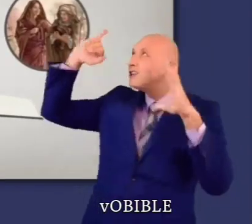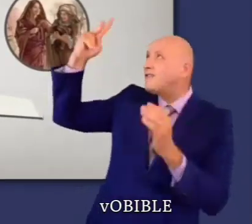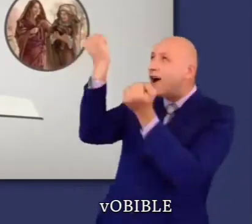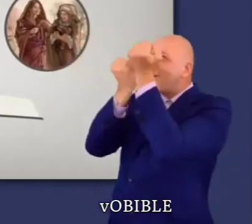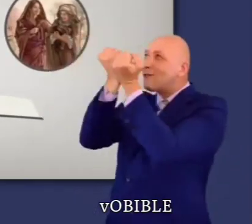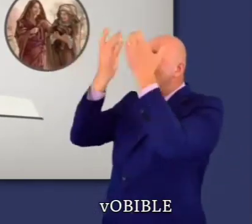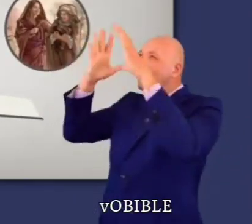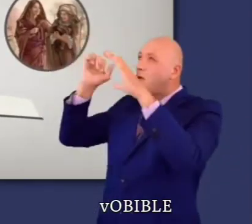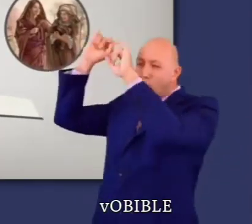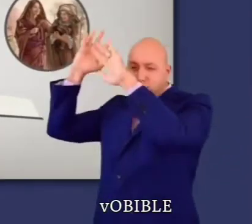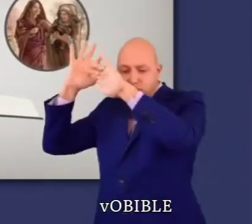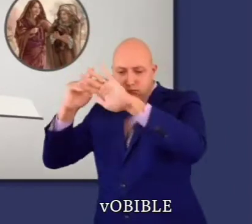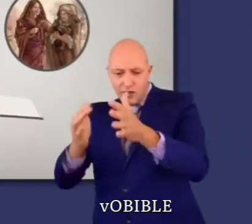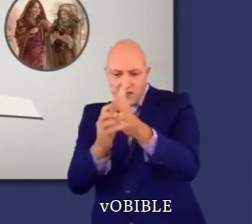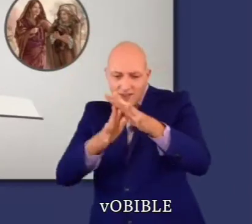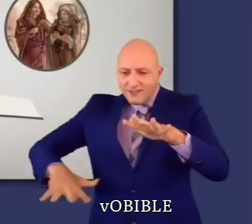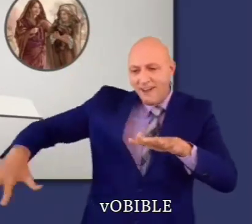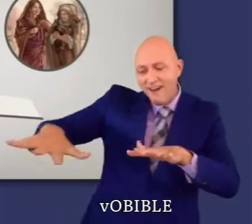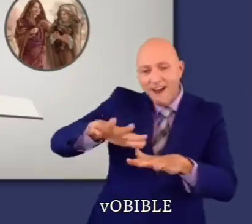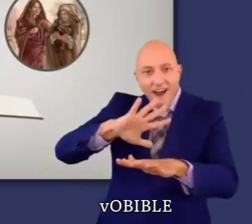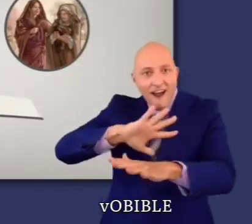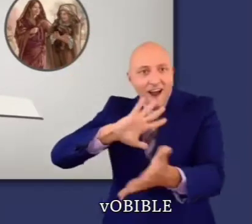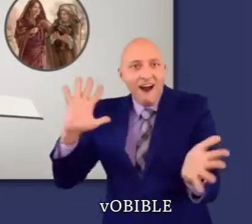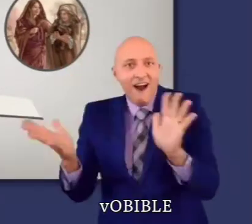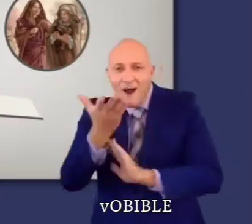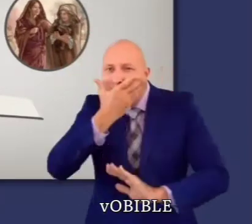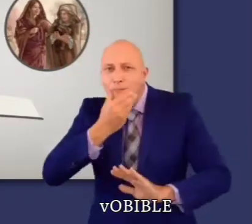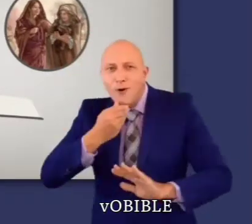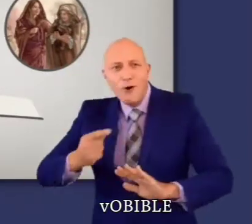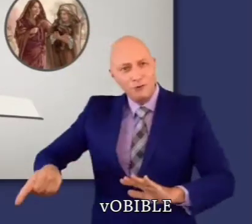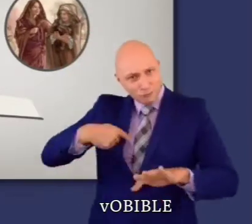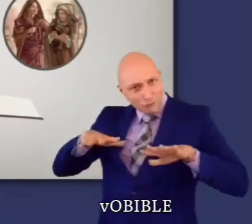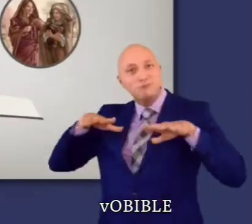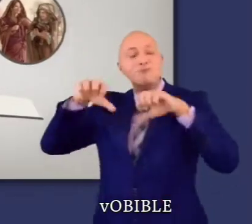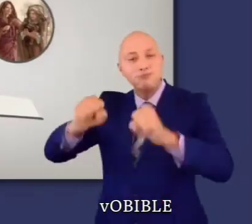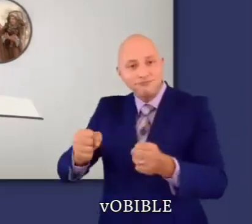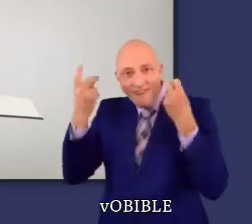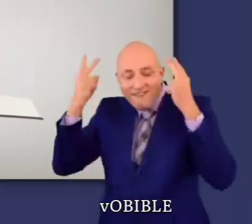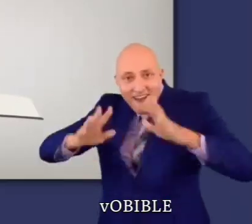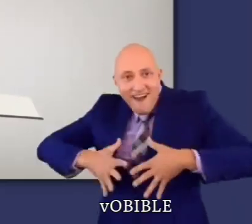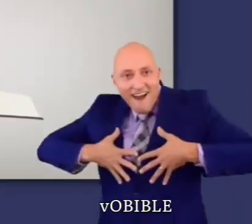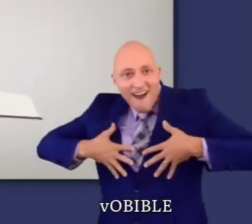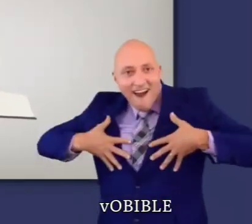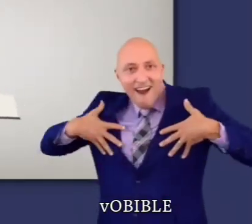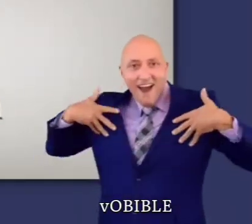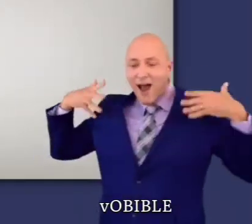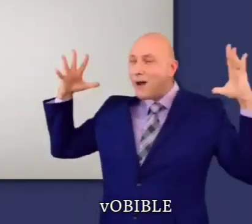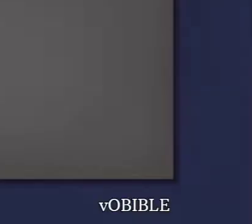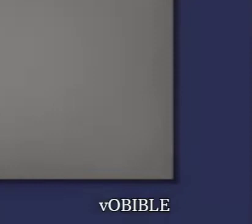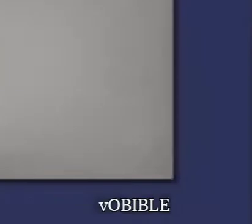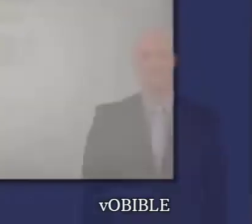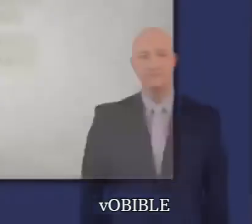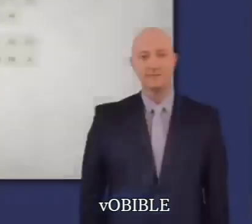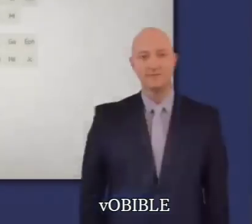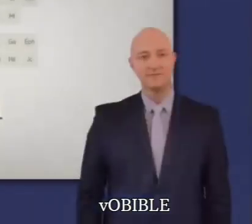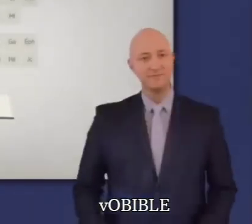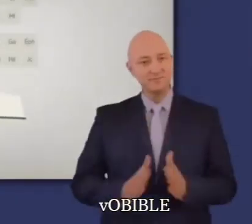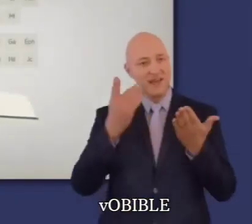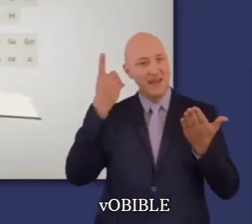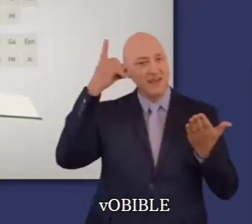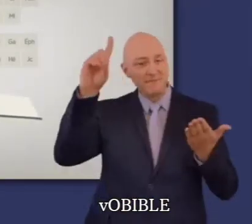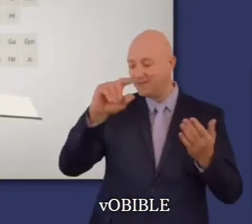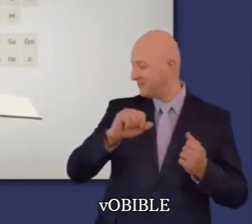serment en enterrant les ossements de Joseph, fils de Jacob, en terre promise. Au cours de votre lecture du livre